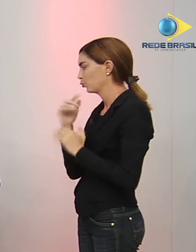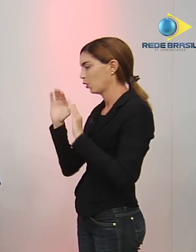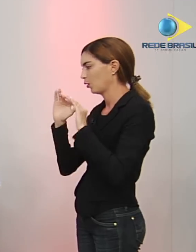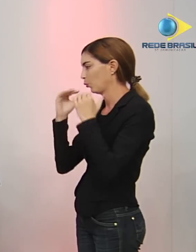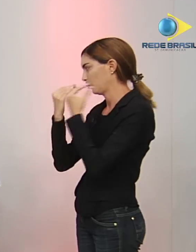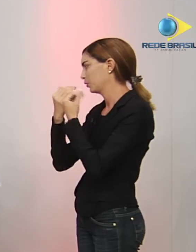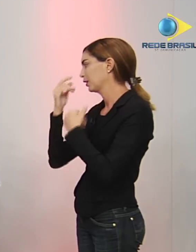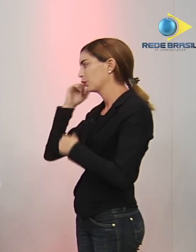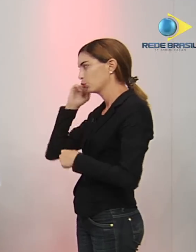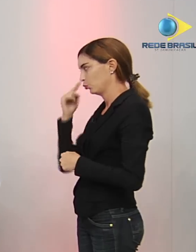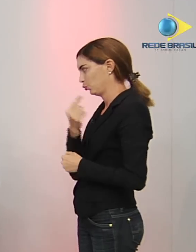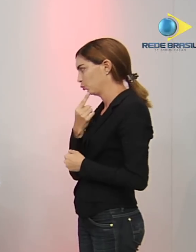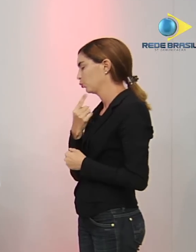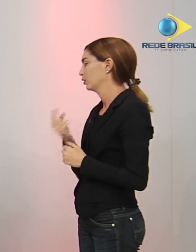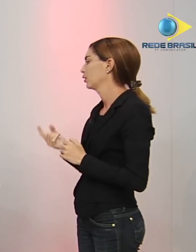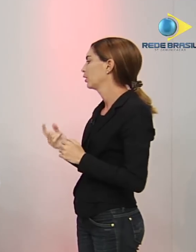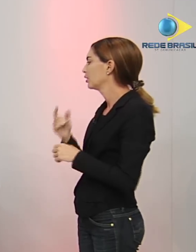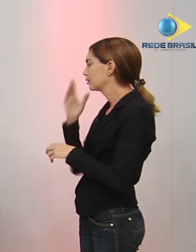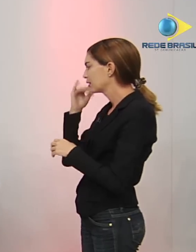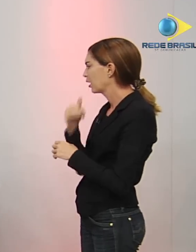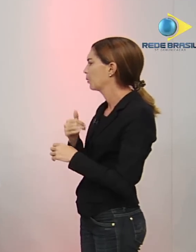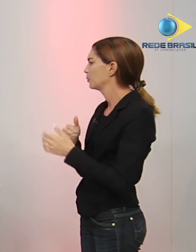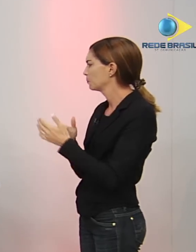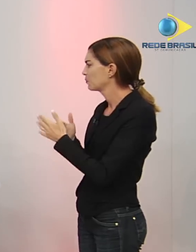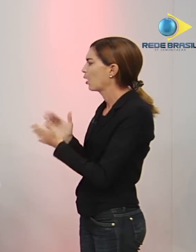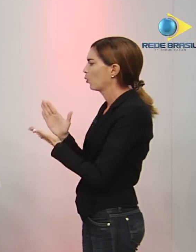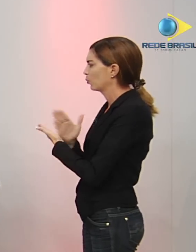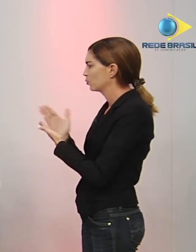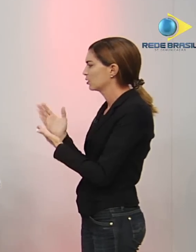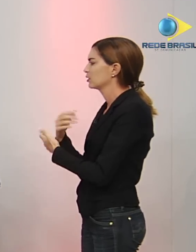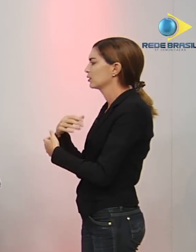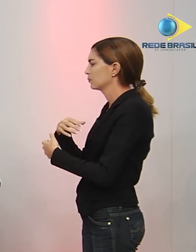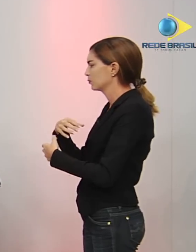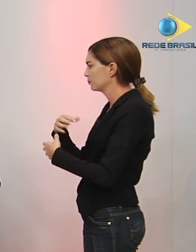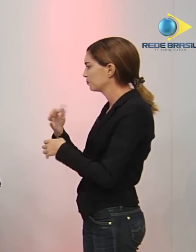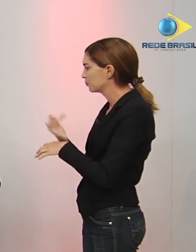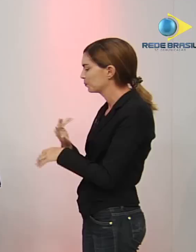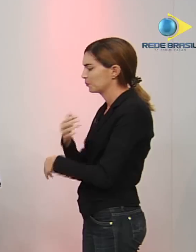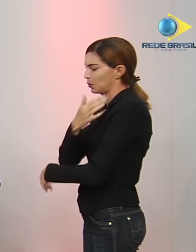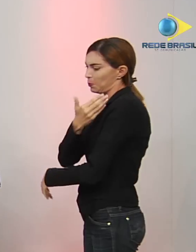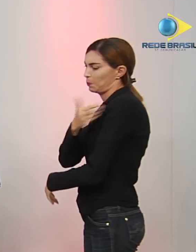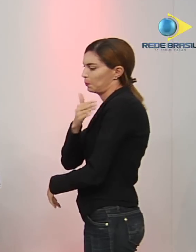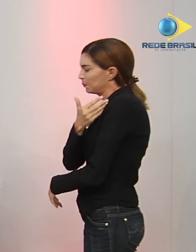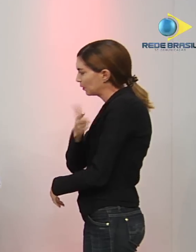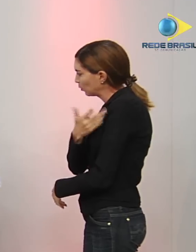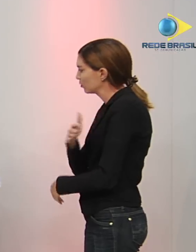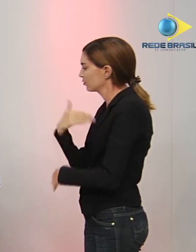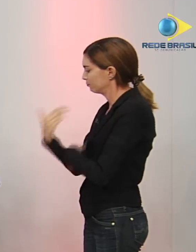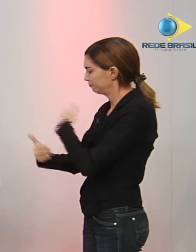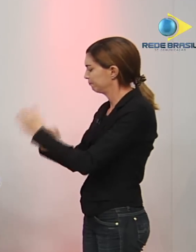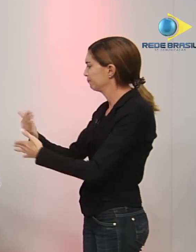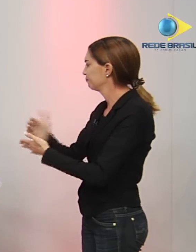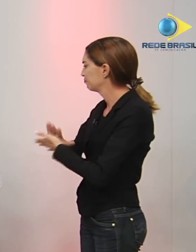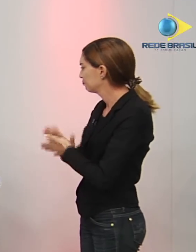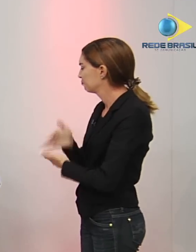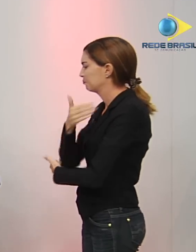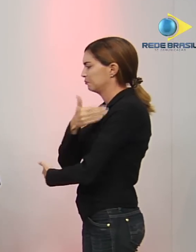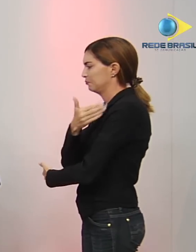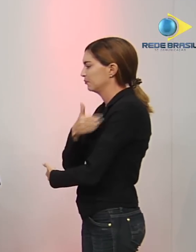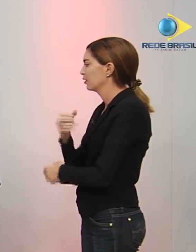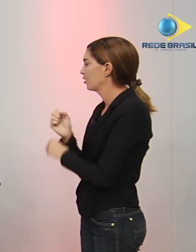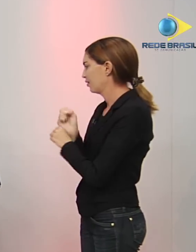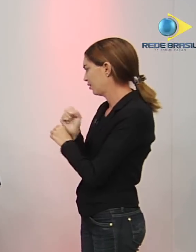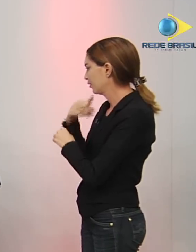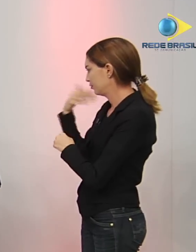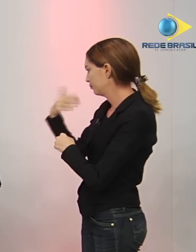tem encontrado, tem enfrentado muitos preconceitos ao longo dos anos. Eu queria saber da Roberta